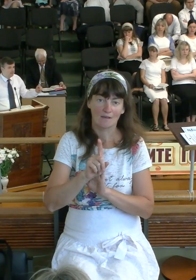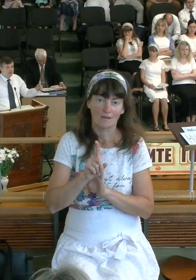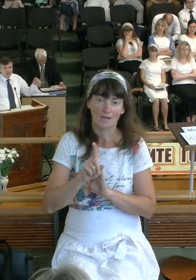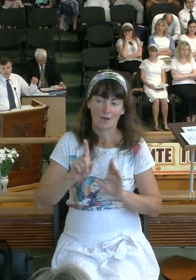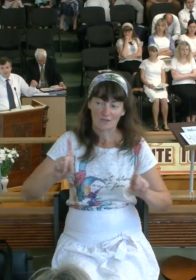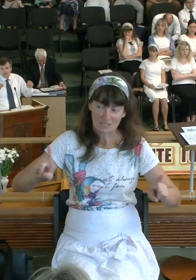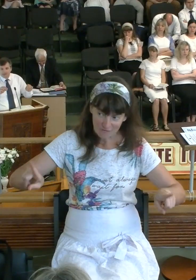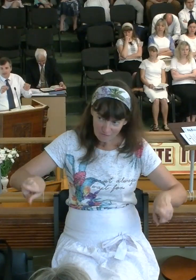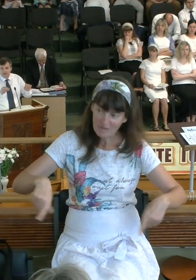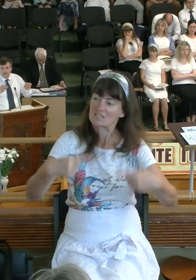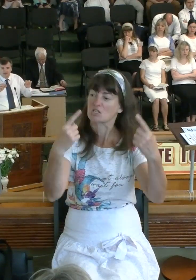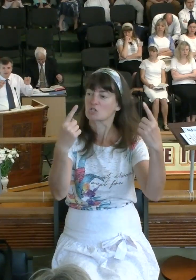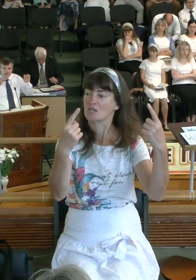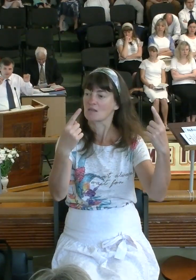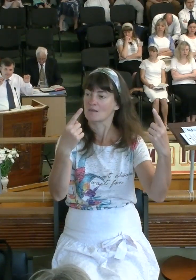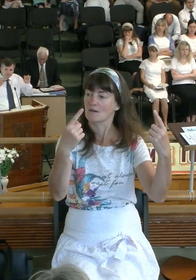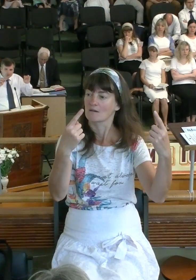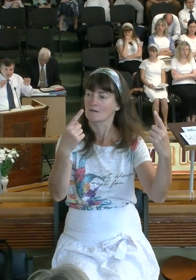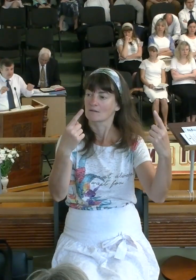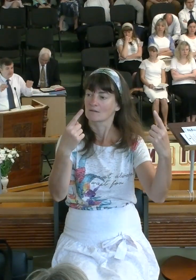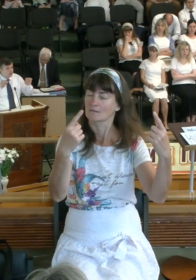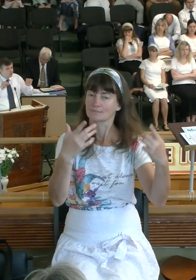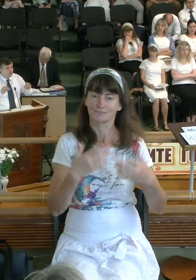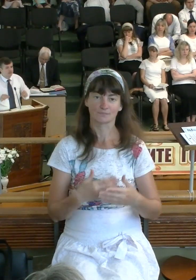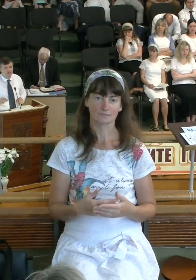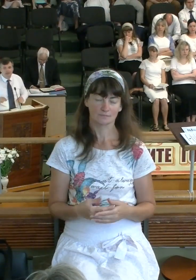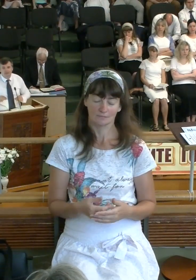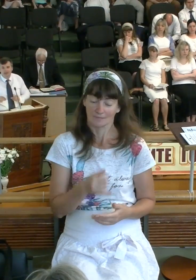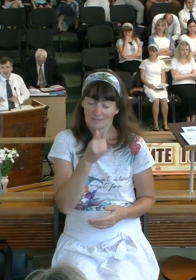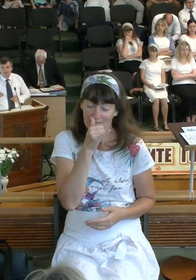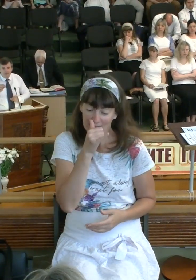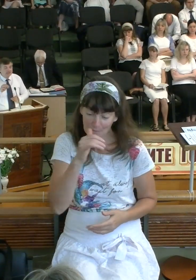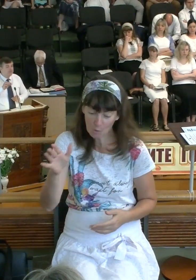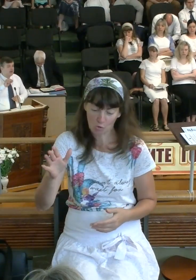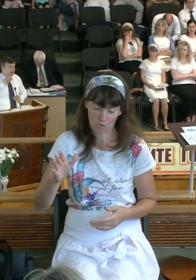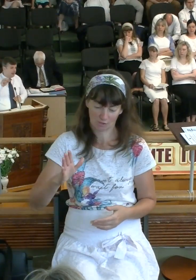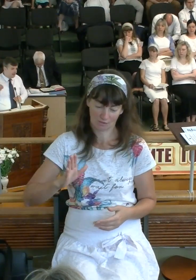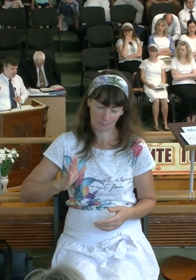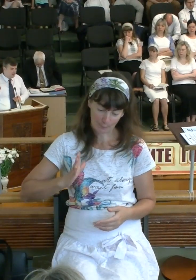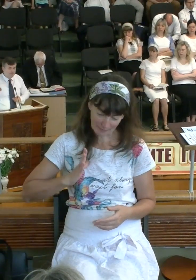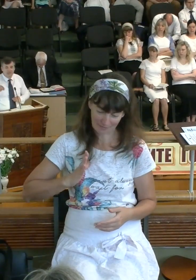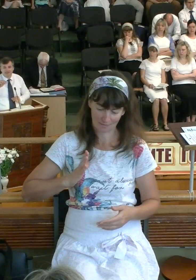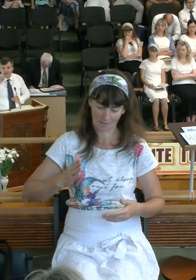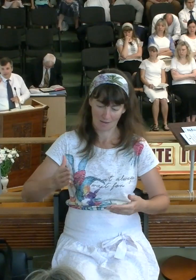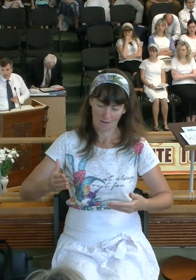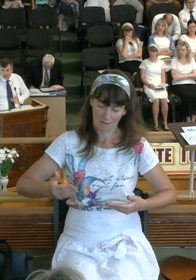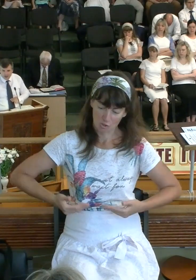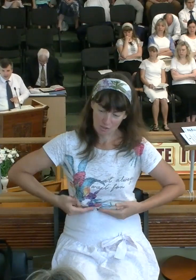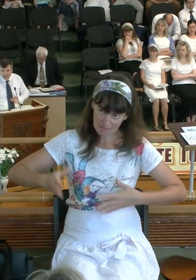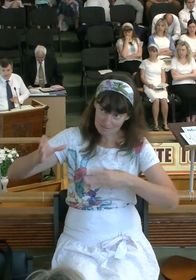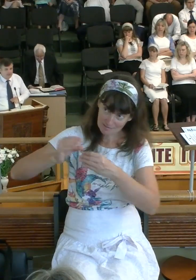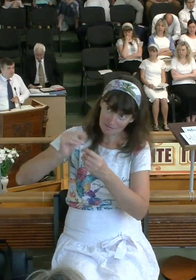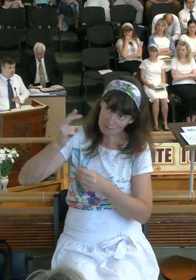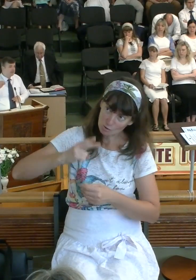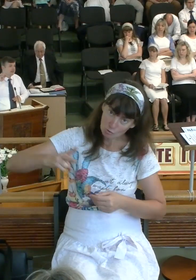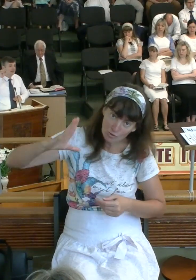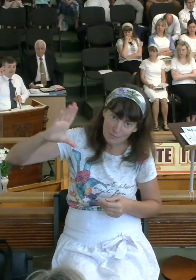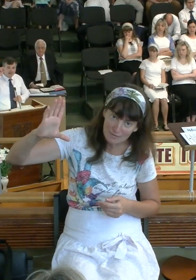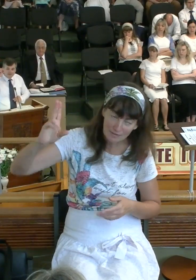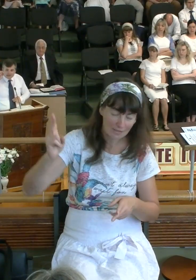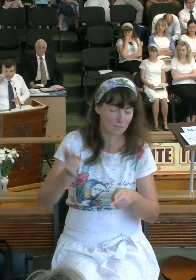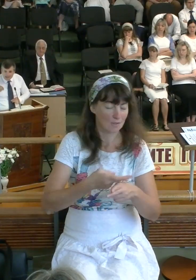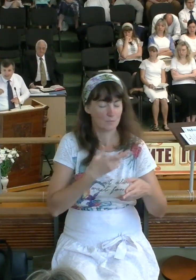этого быть, без жизнь с Духом Святым, без покаяния, без обращения,